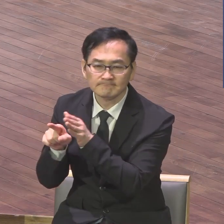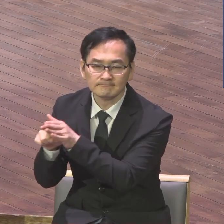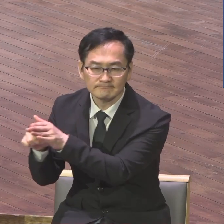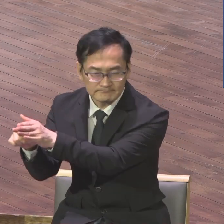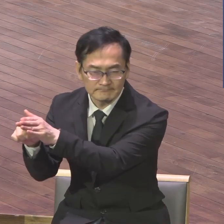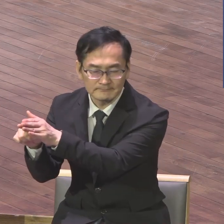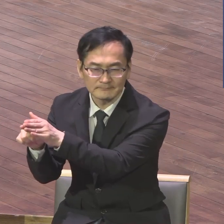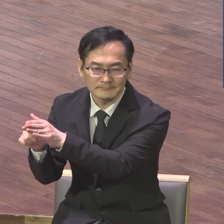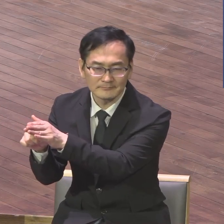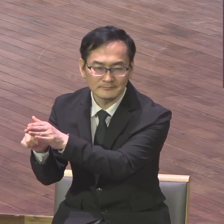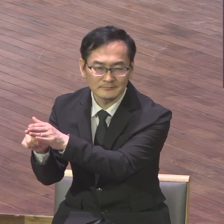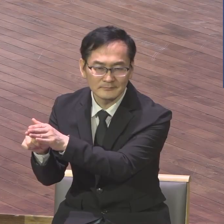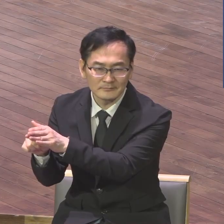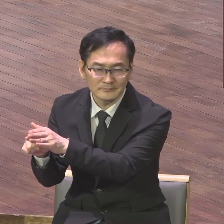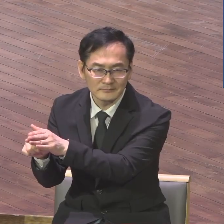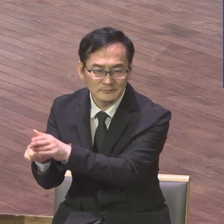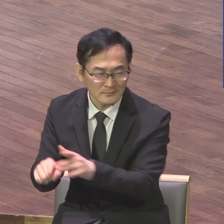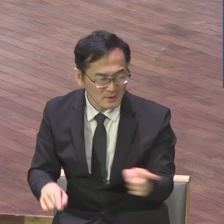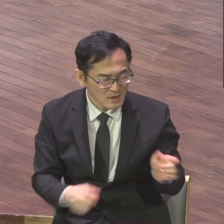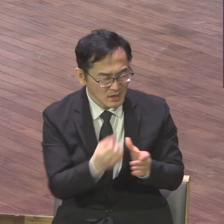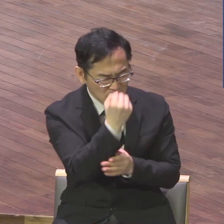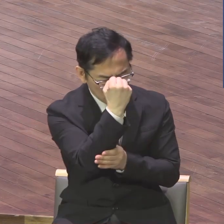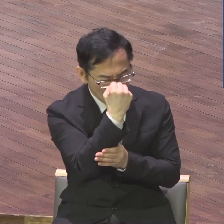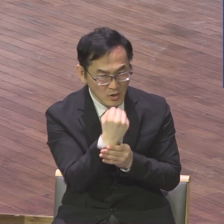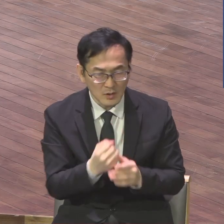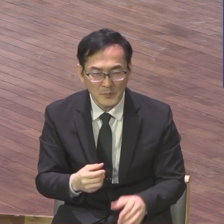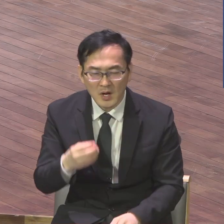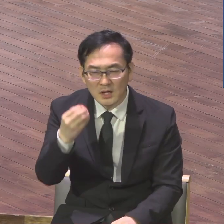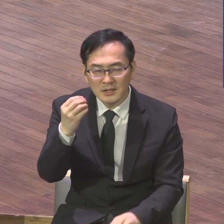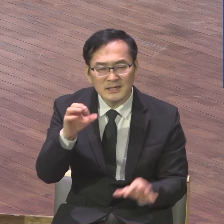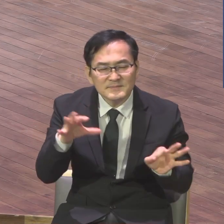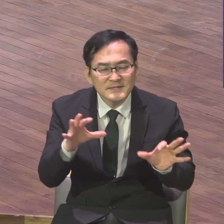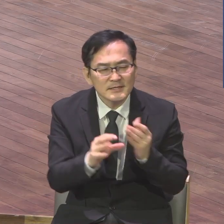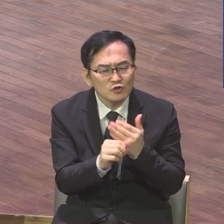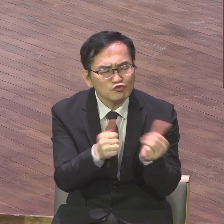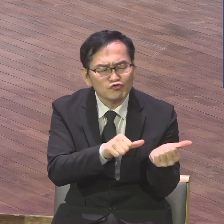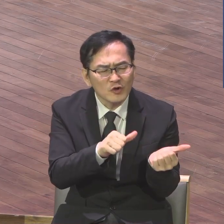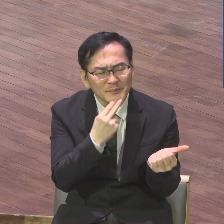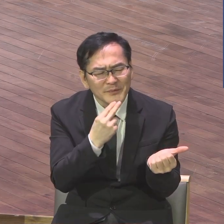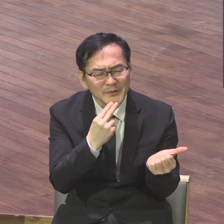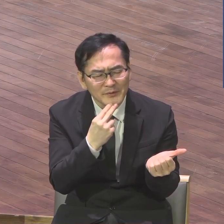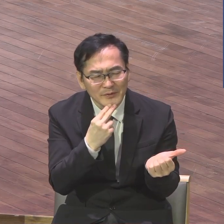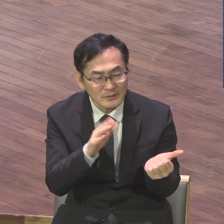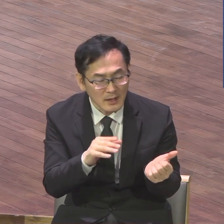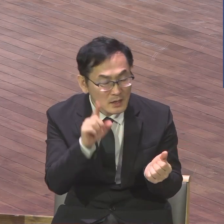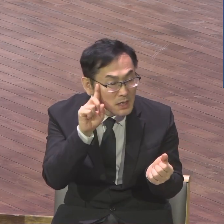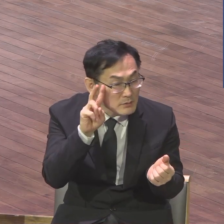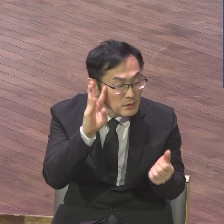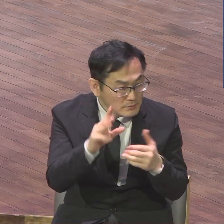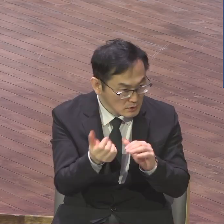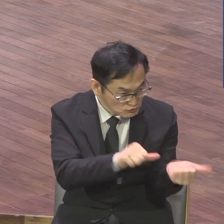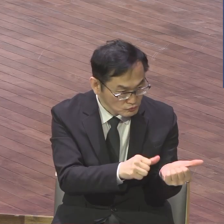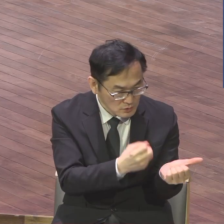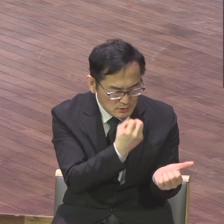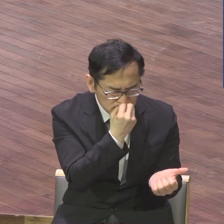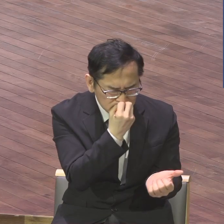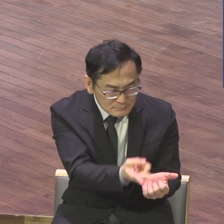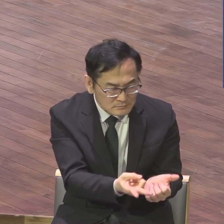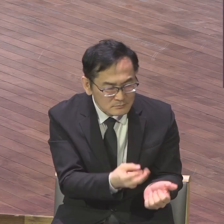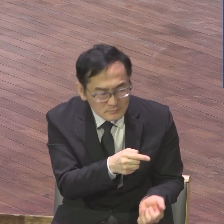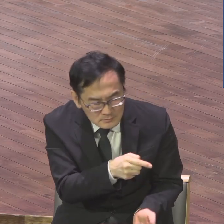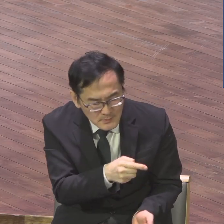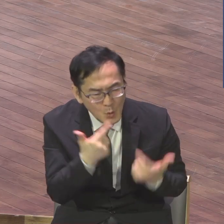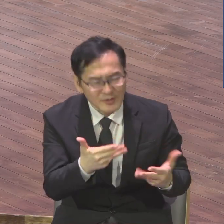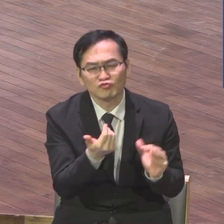됩니다. 그래야 기절했다는 등 딴소리 안 하지요. 그러니까 확실하게